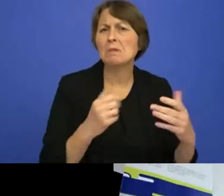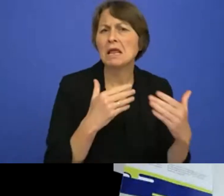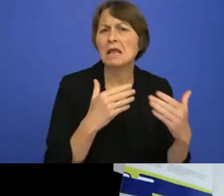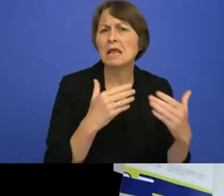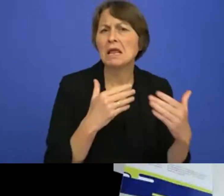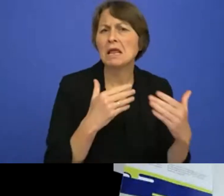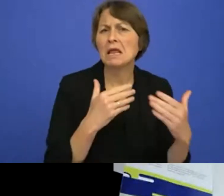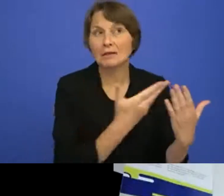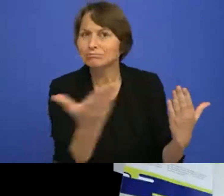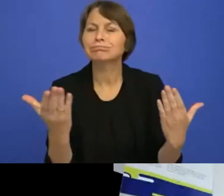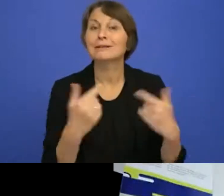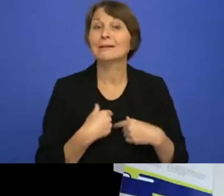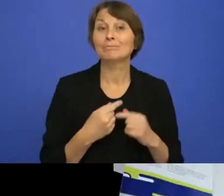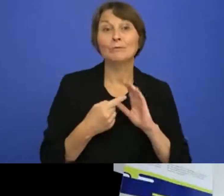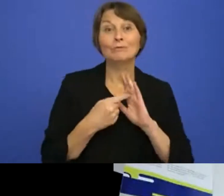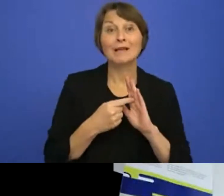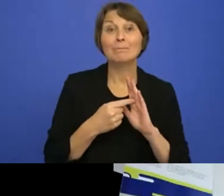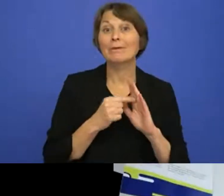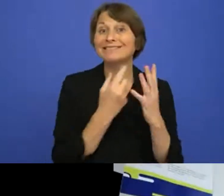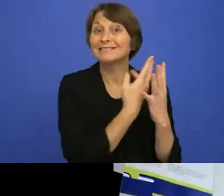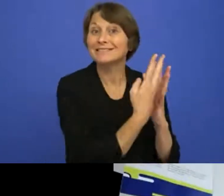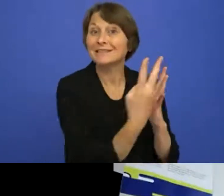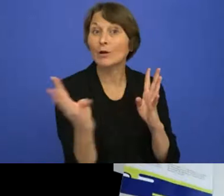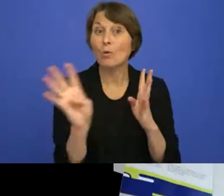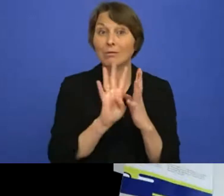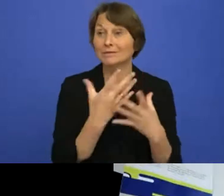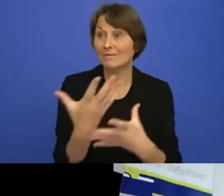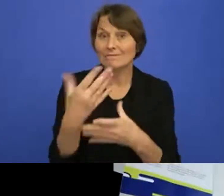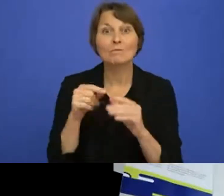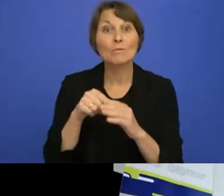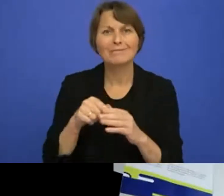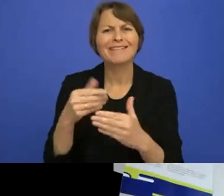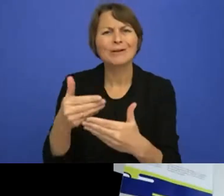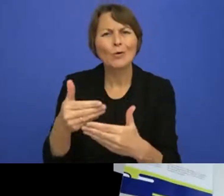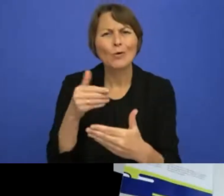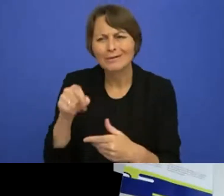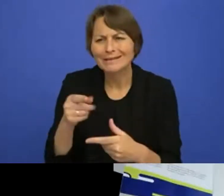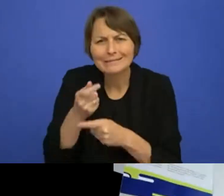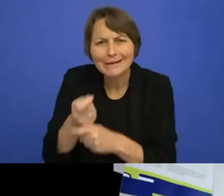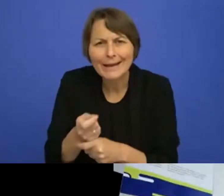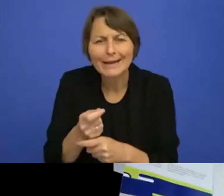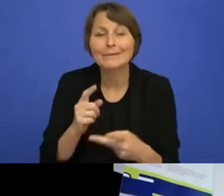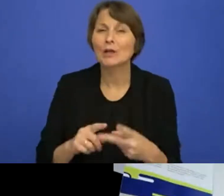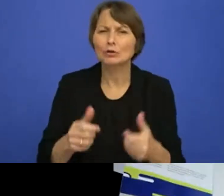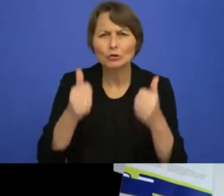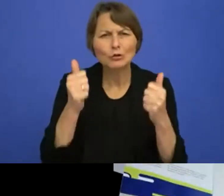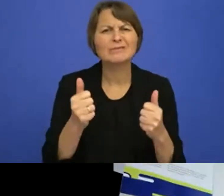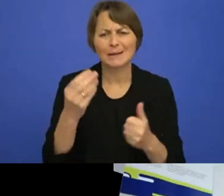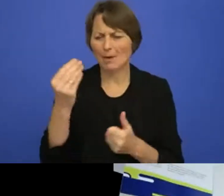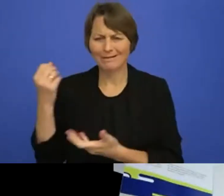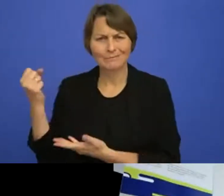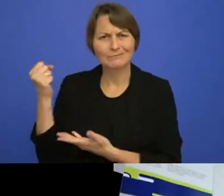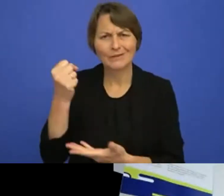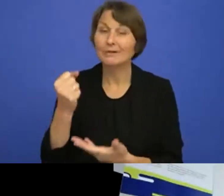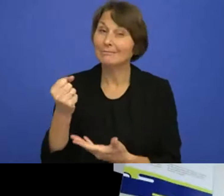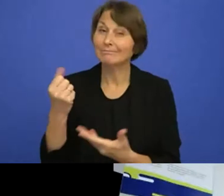engagements universels pour la fourniture de ces services et cela passe, entre autres, par un engagement